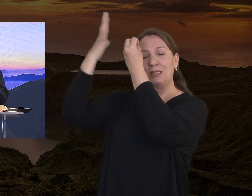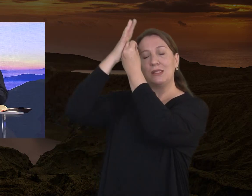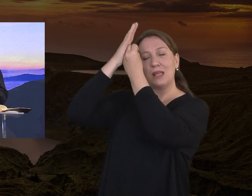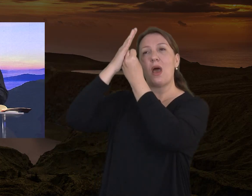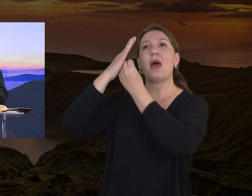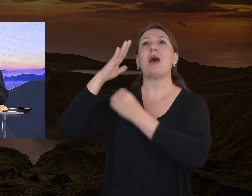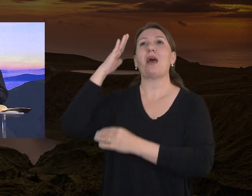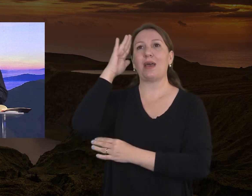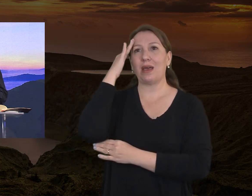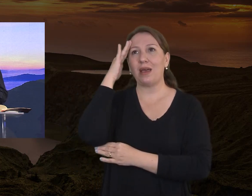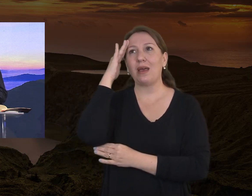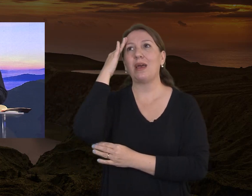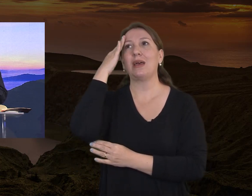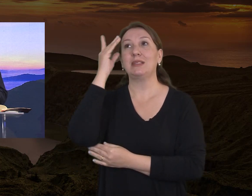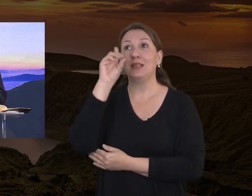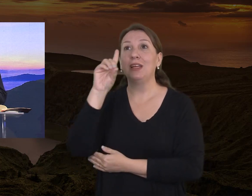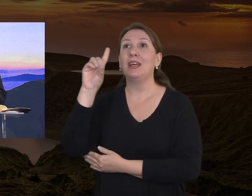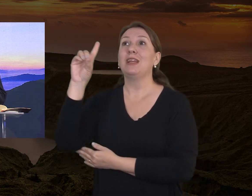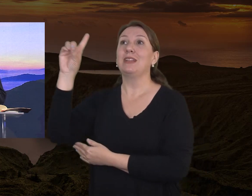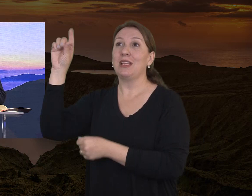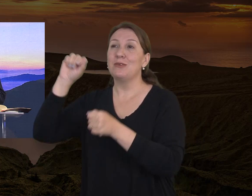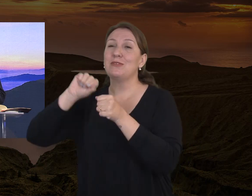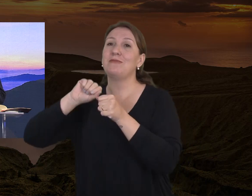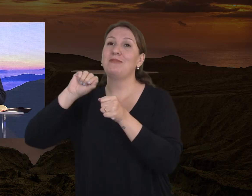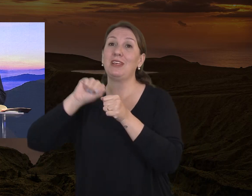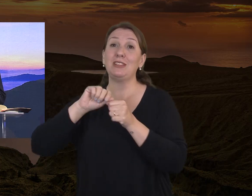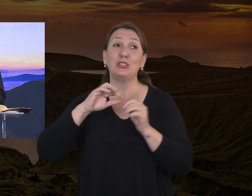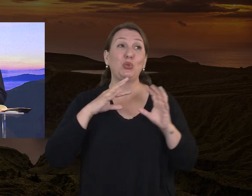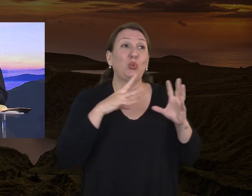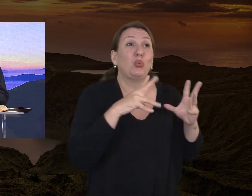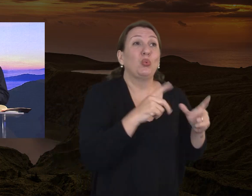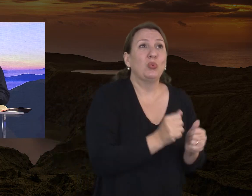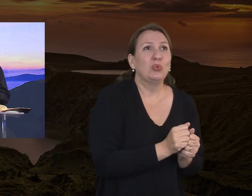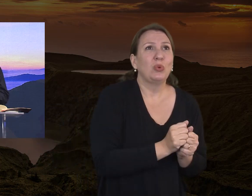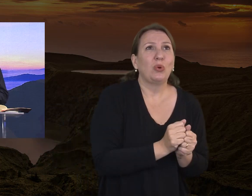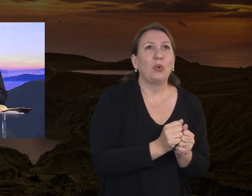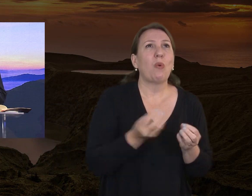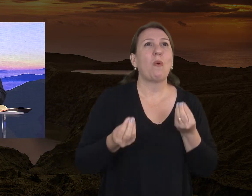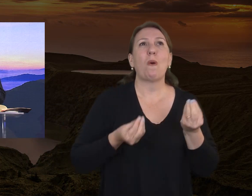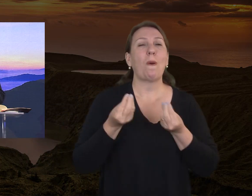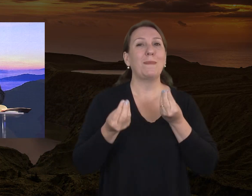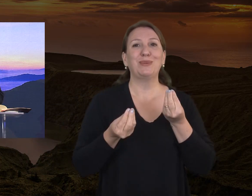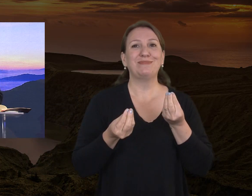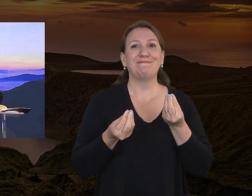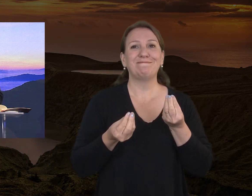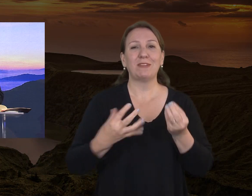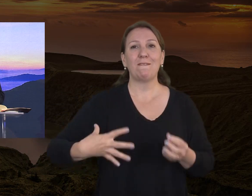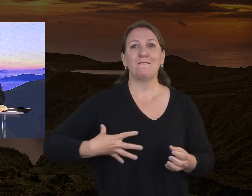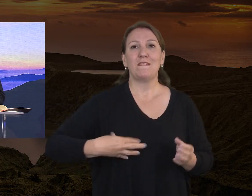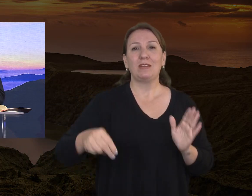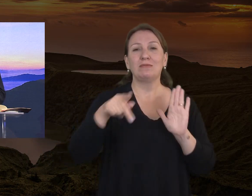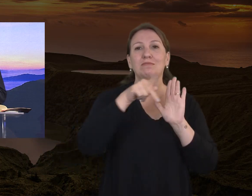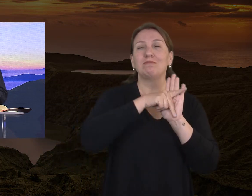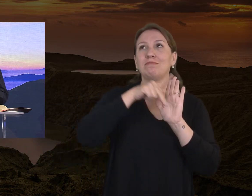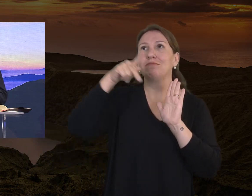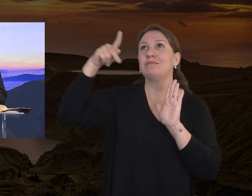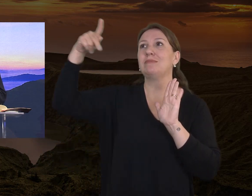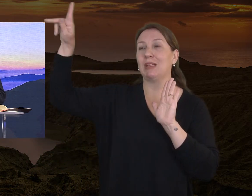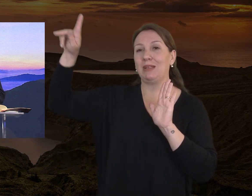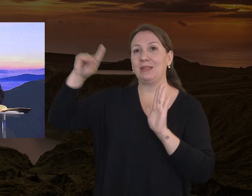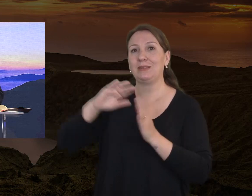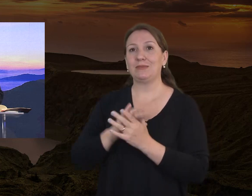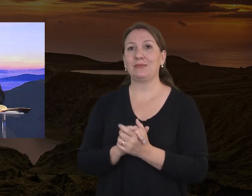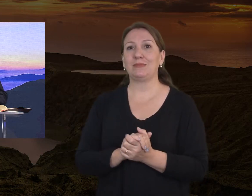que Deus criou por meio do seu Filho, né? Deus então fez com que o seu Filho fosse o